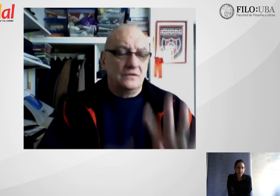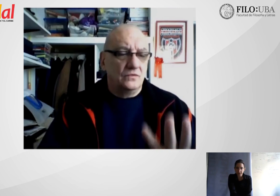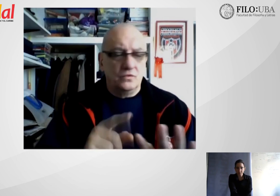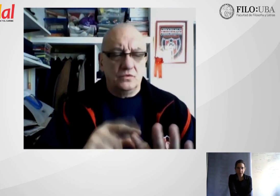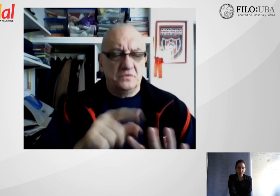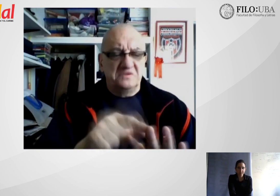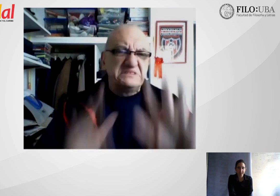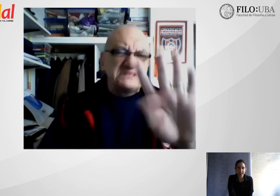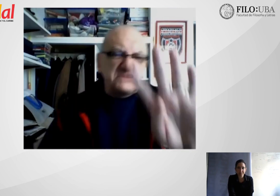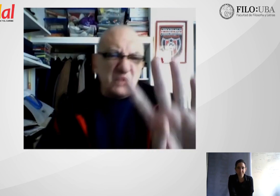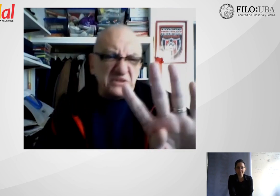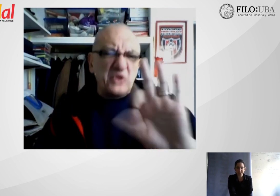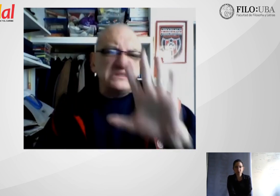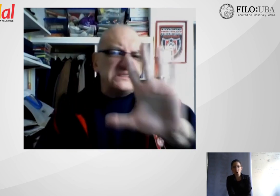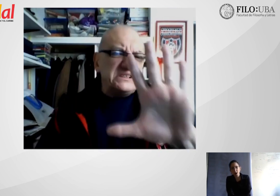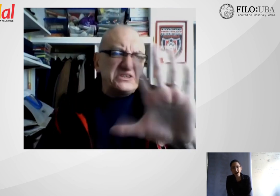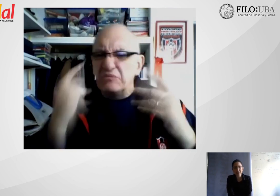de señas, y iban a ser